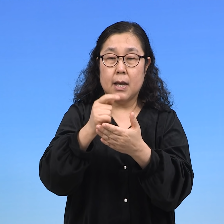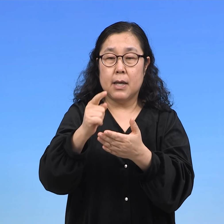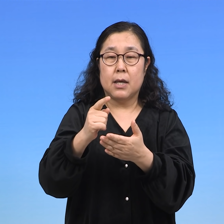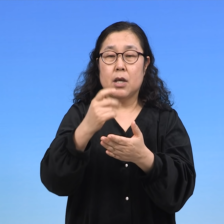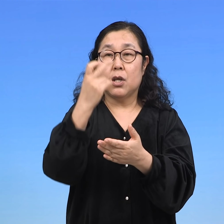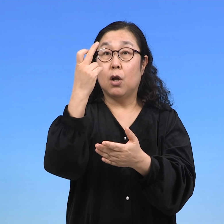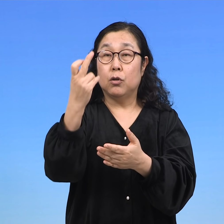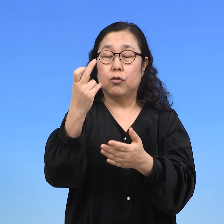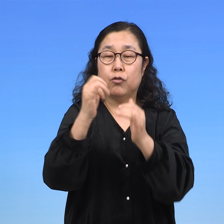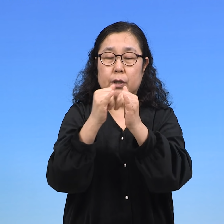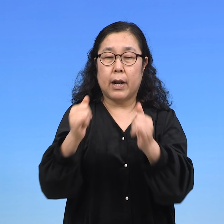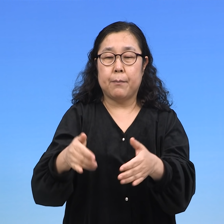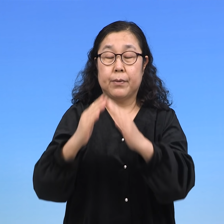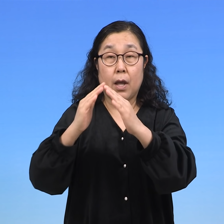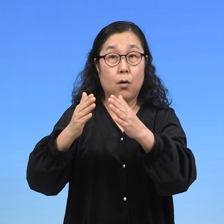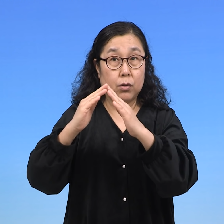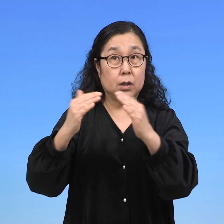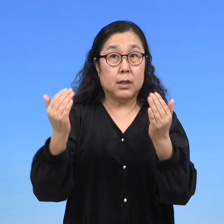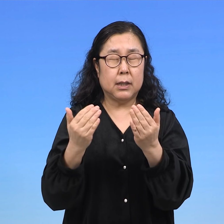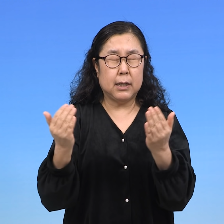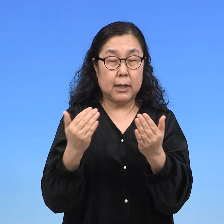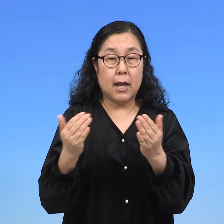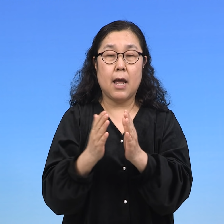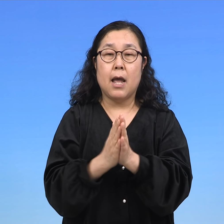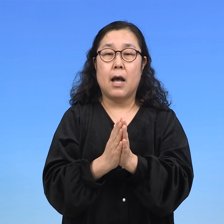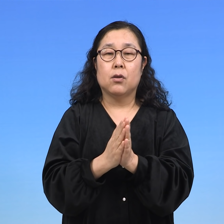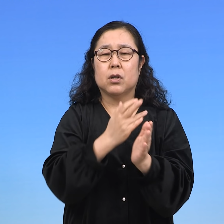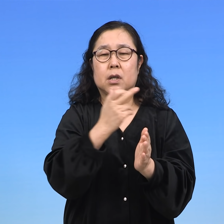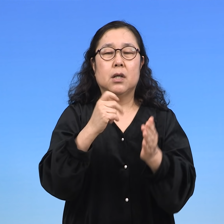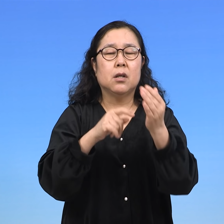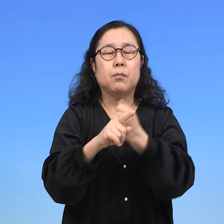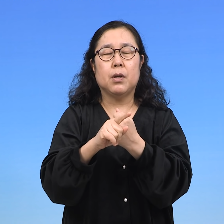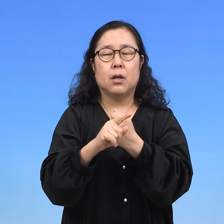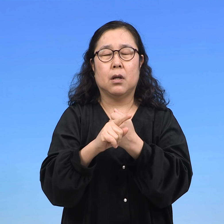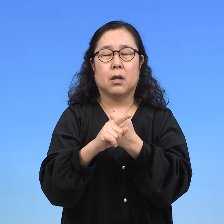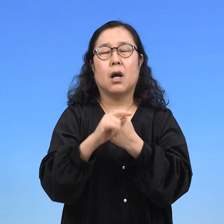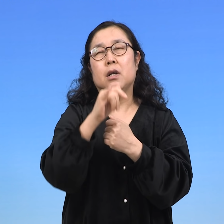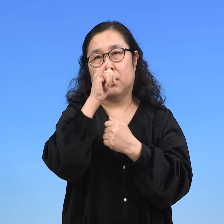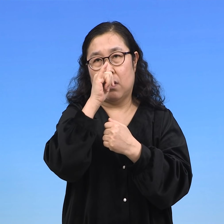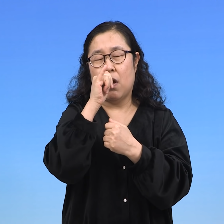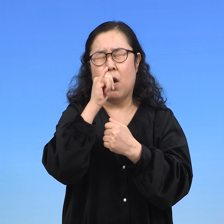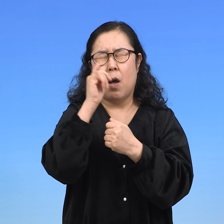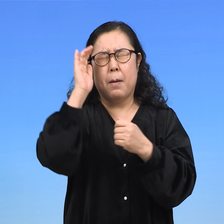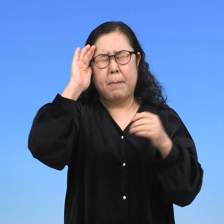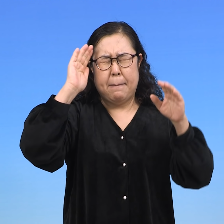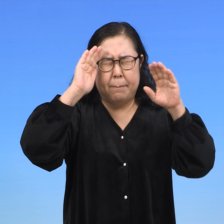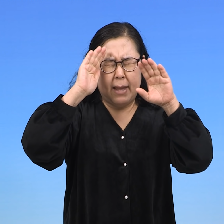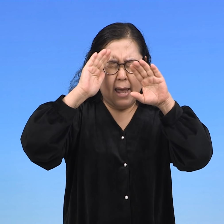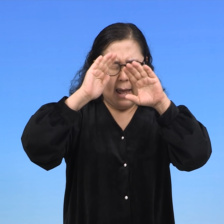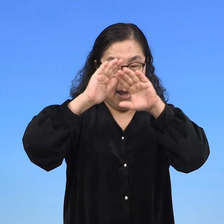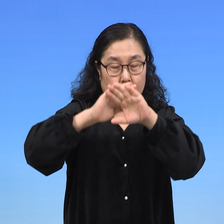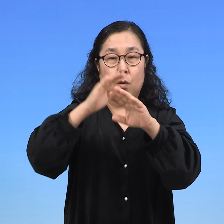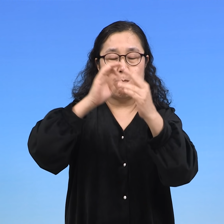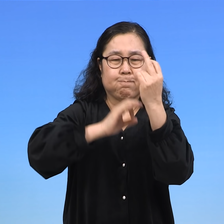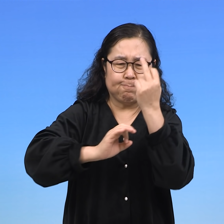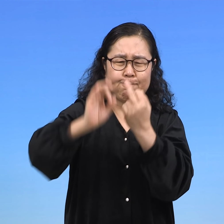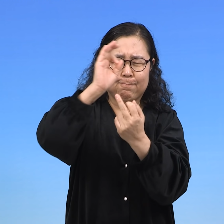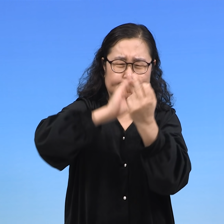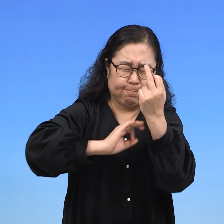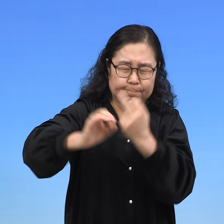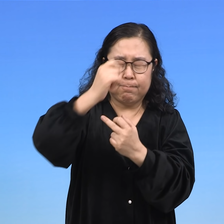두고 계시는지 금방 알 수 있는 거 아닙니까? 밤이 새도록 기도하시고 거기에 온 마음을